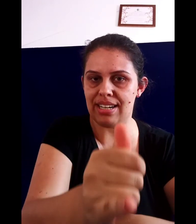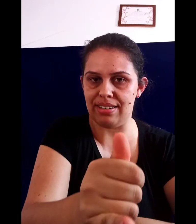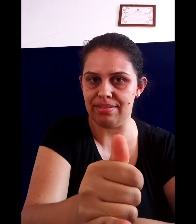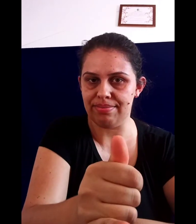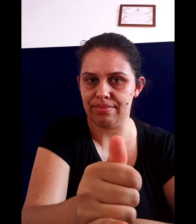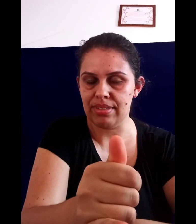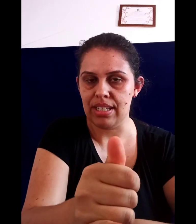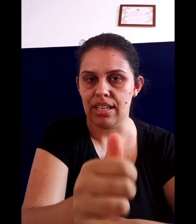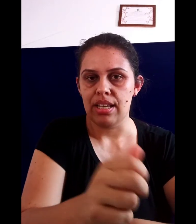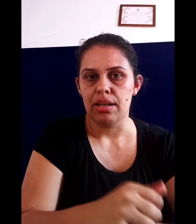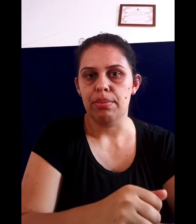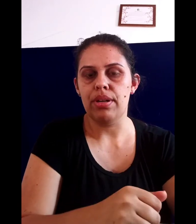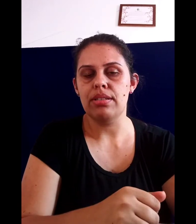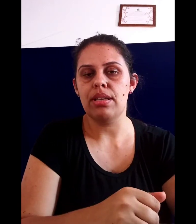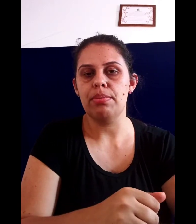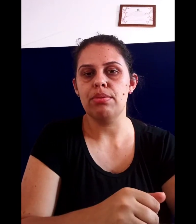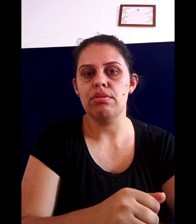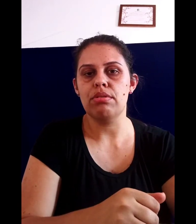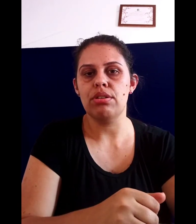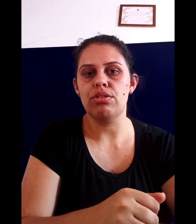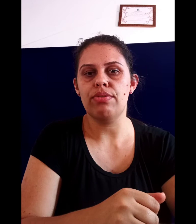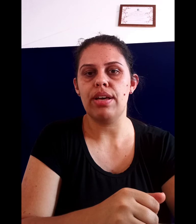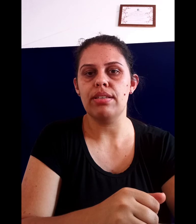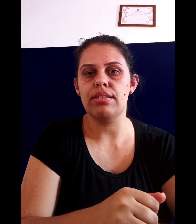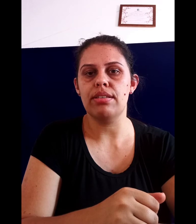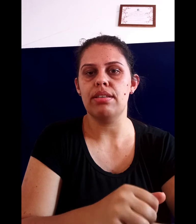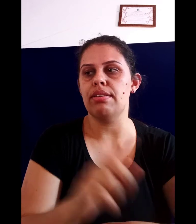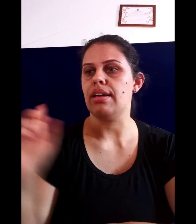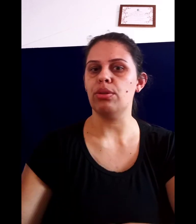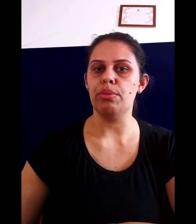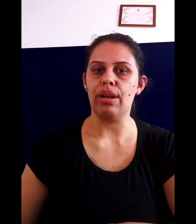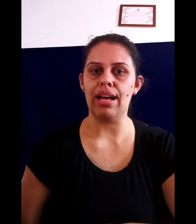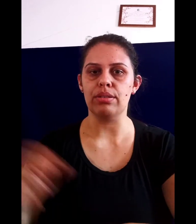avisar. Por exemplo, se você tivesse aqui do meu lado,